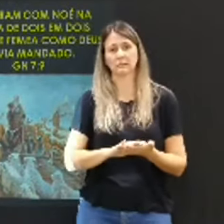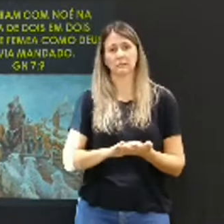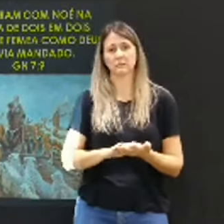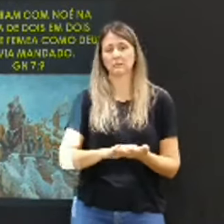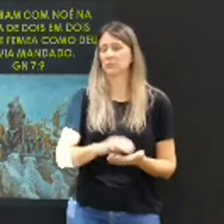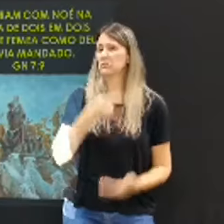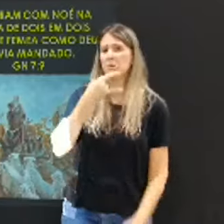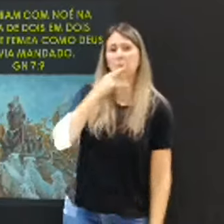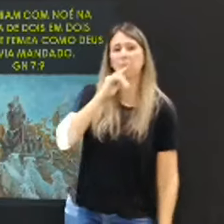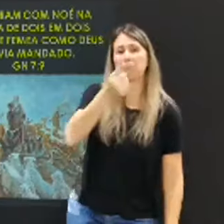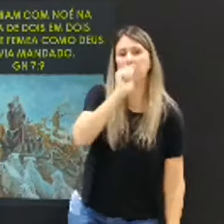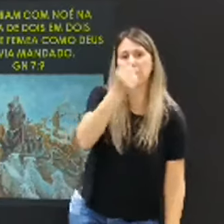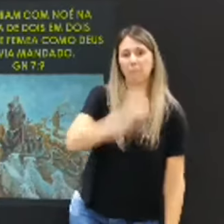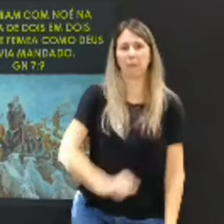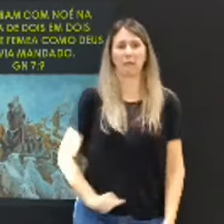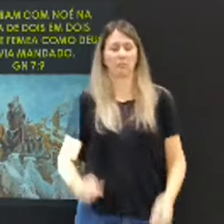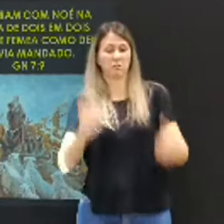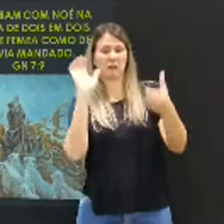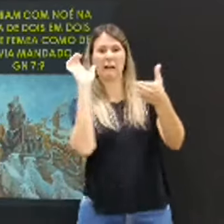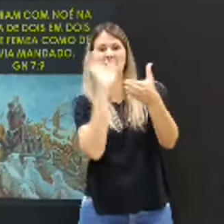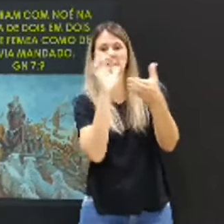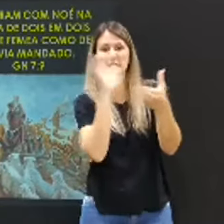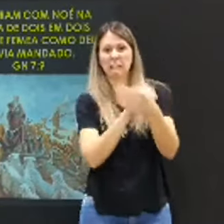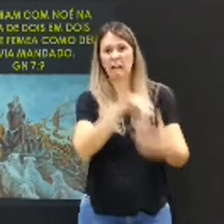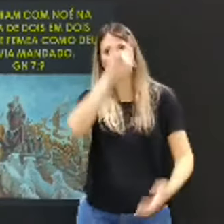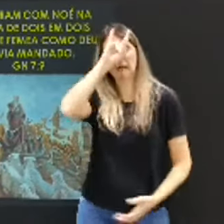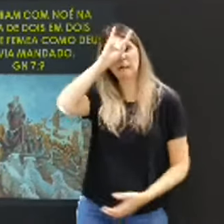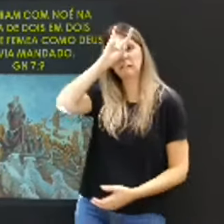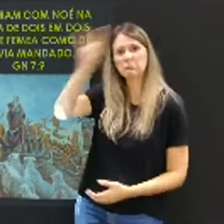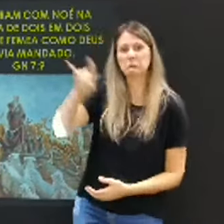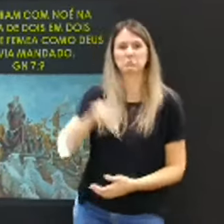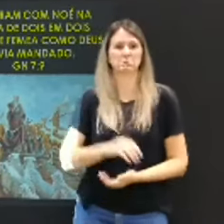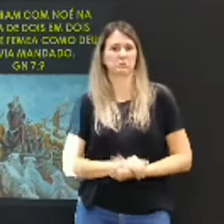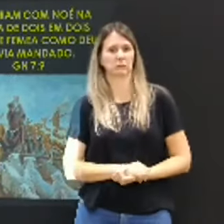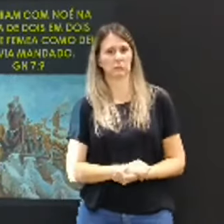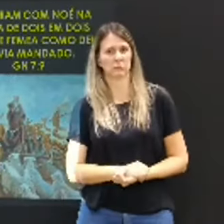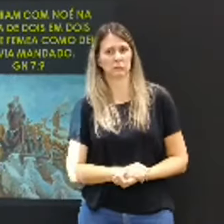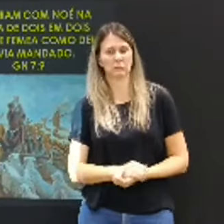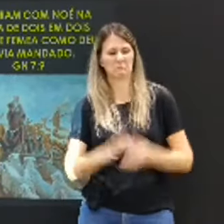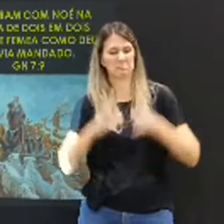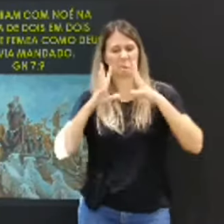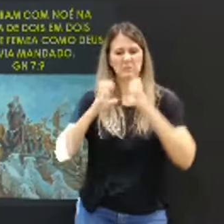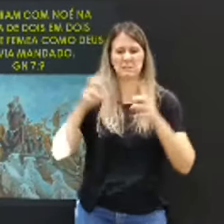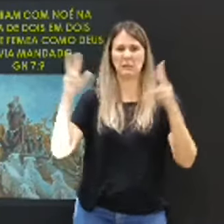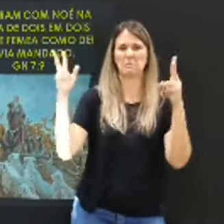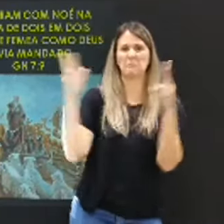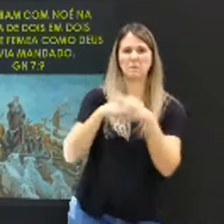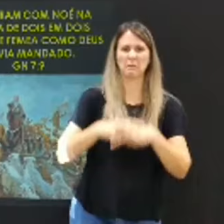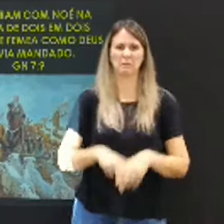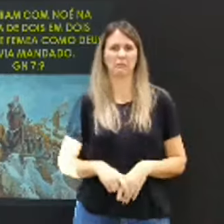nada. Elas bebiam, né? Havia adultério no casamento, havia